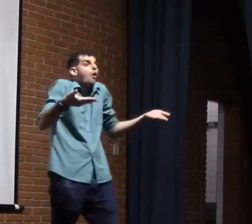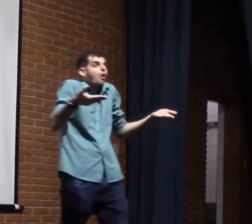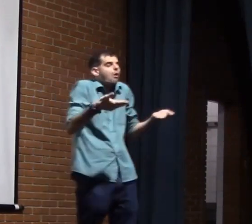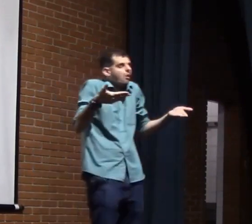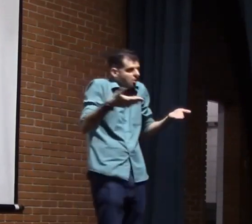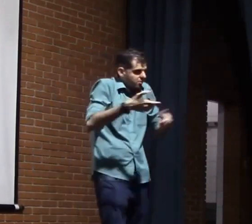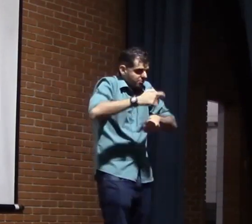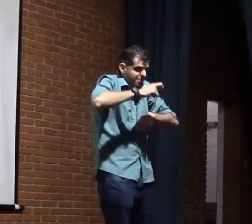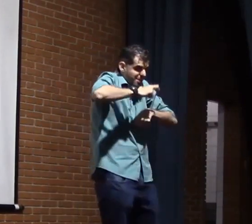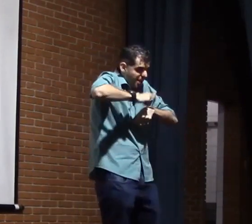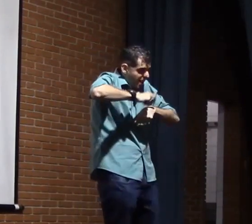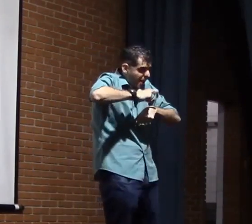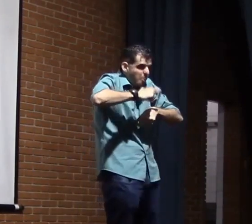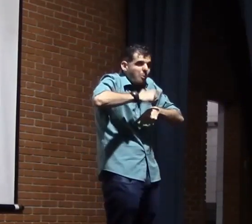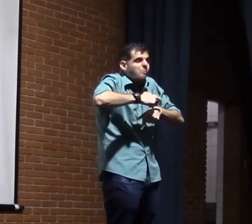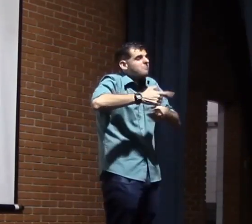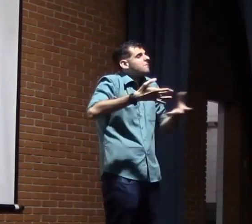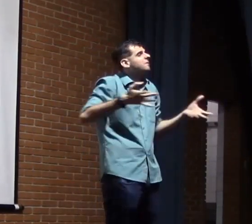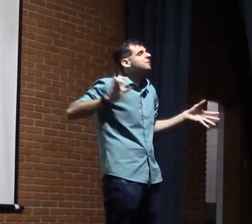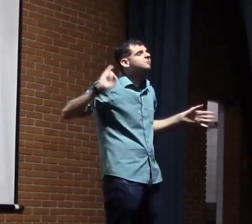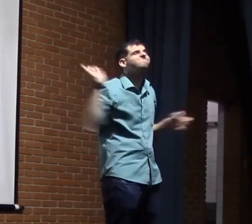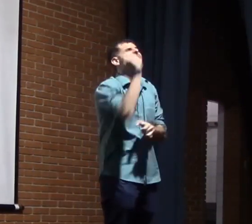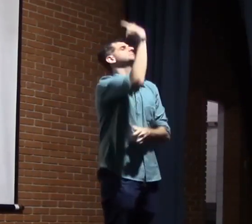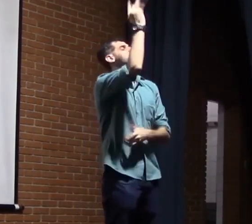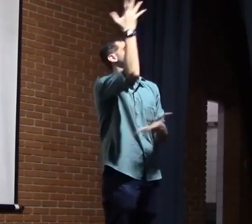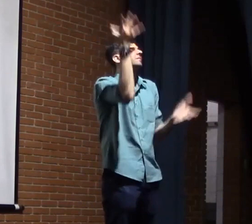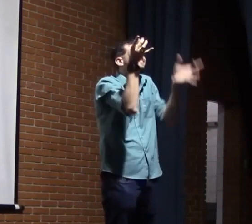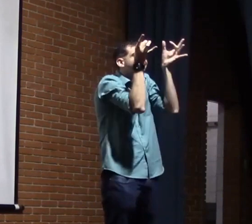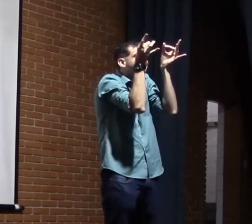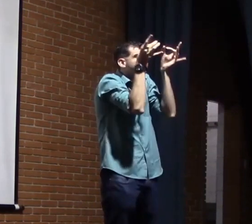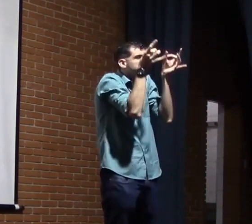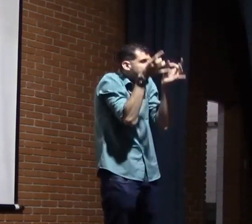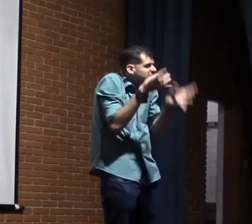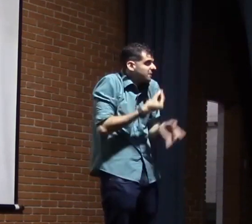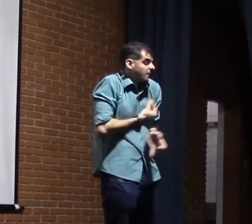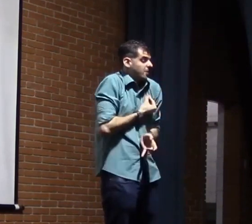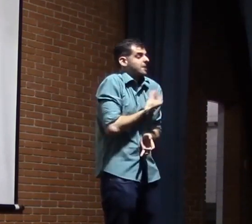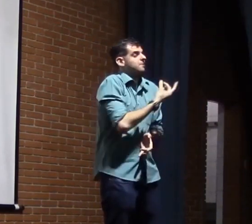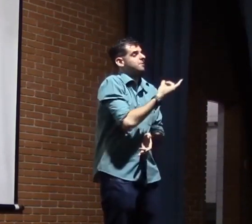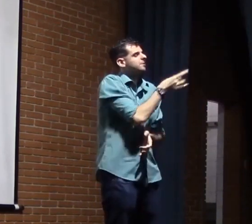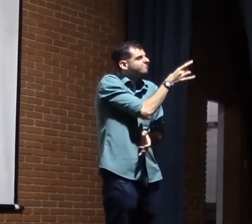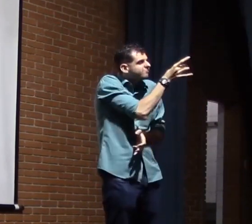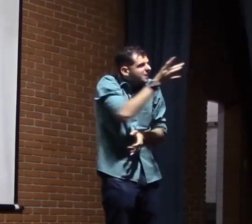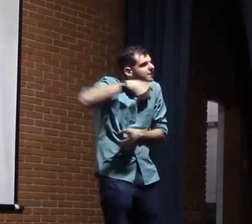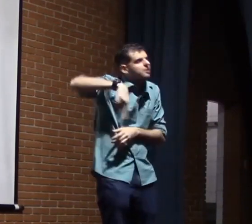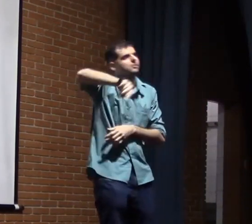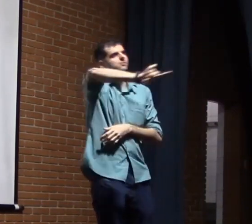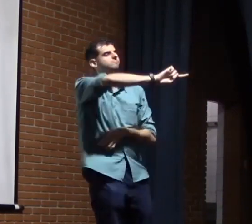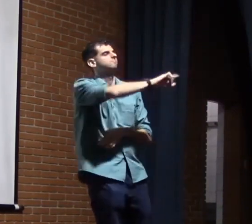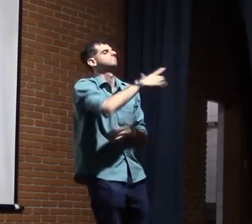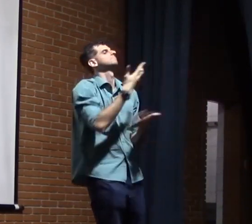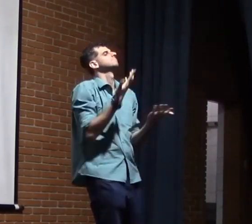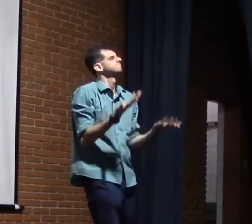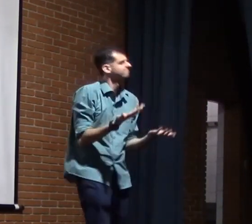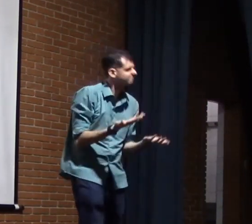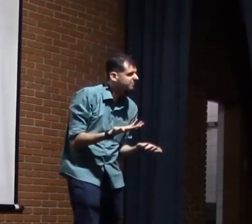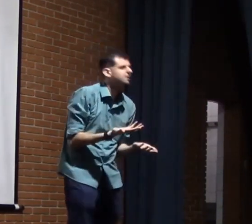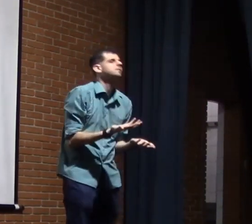que isso, né? Por que desse evento, né? Dessa ocasião? É porque essa ocasião, ela lembra eventos